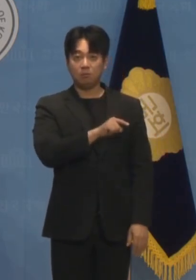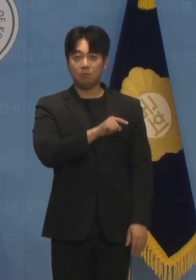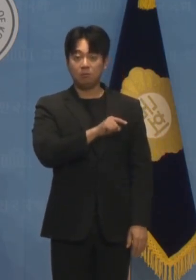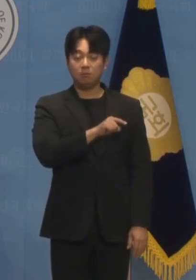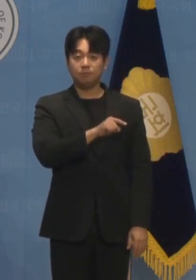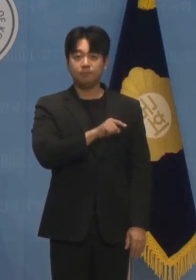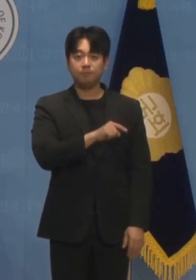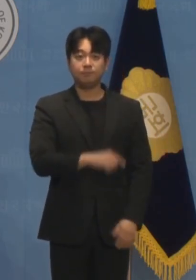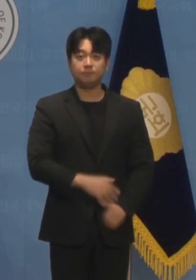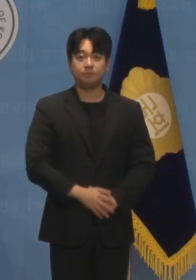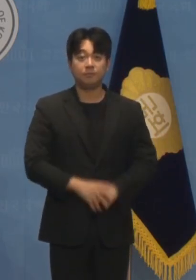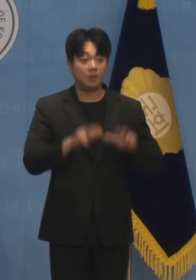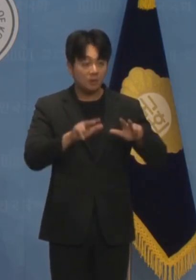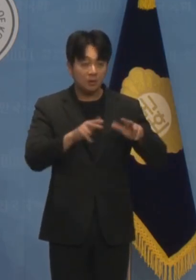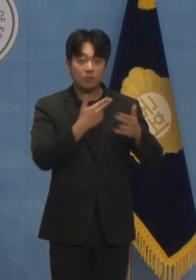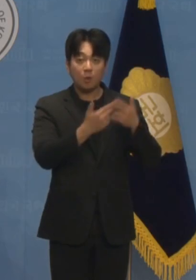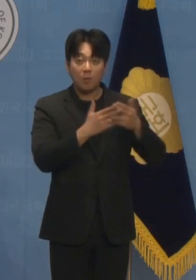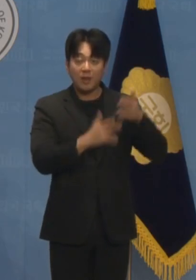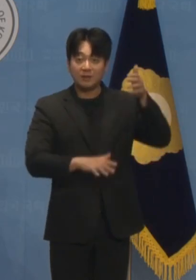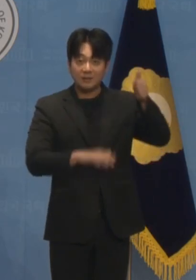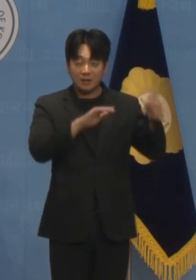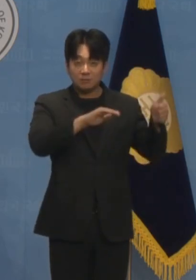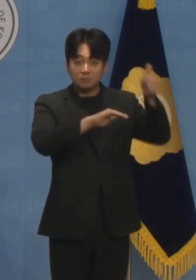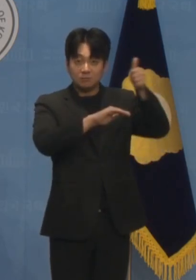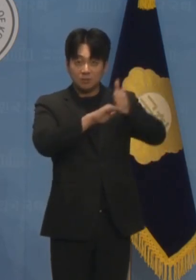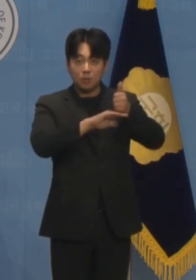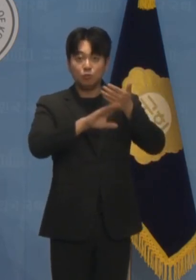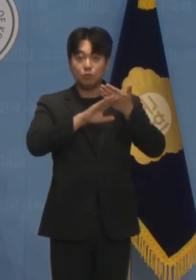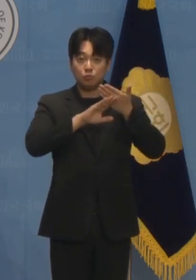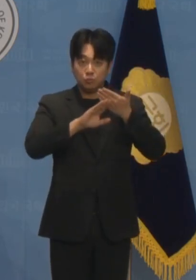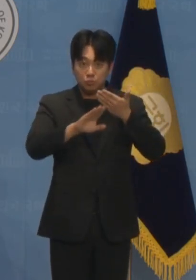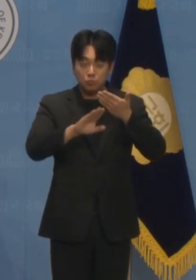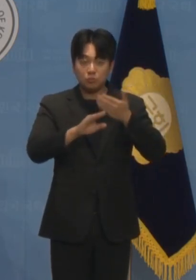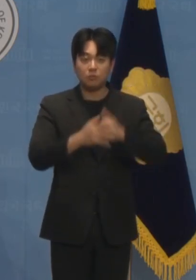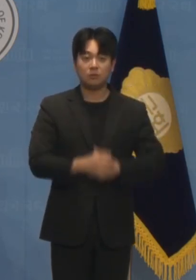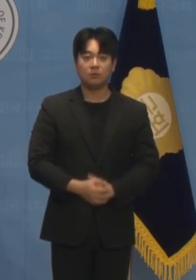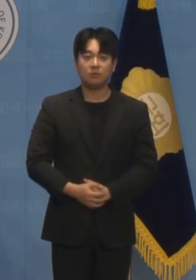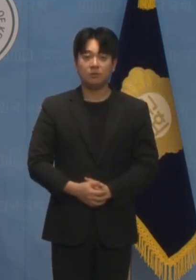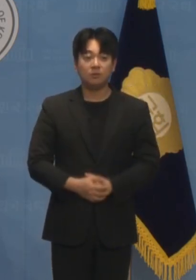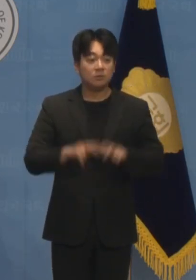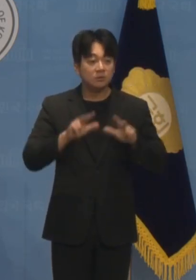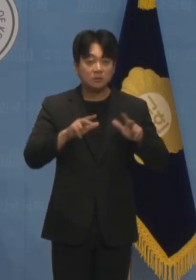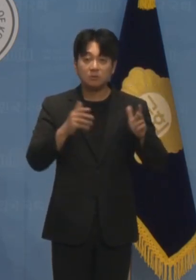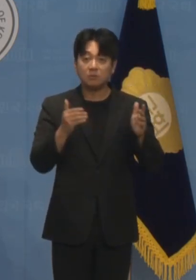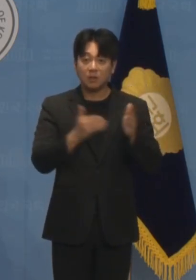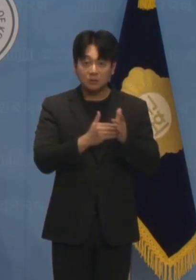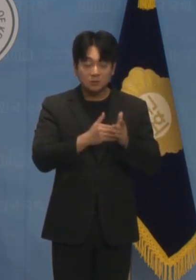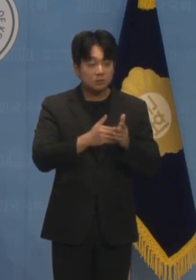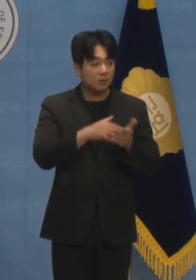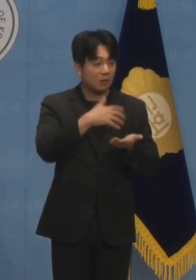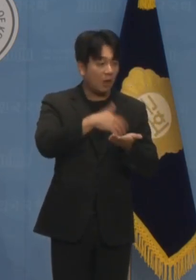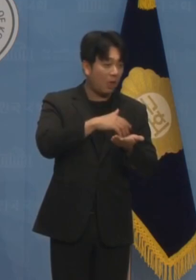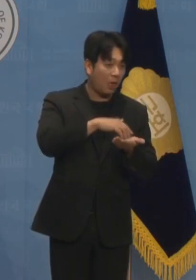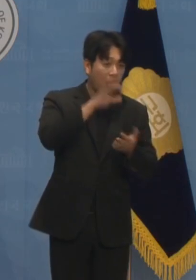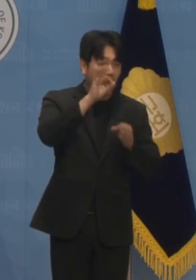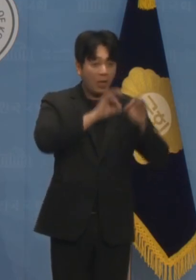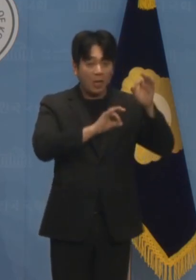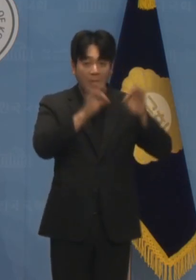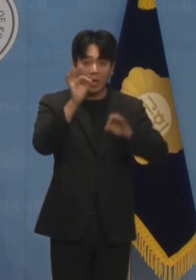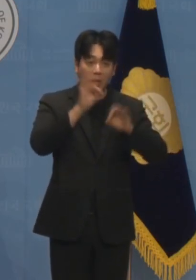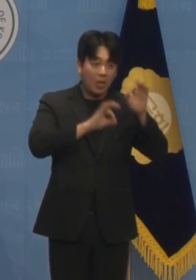현원이 이기영 회장 취임 이후 연도별 20명에서 30명 가까이 들쭉날쭉하고